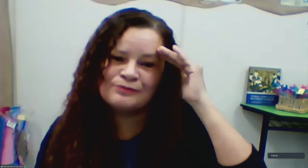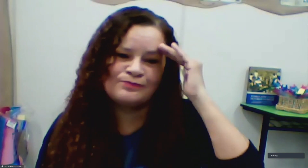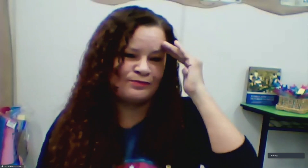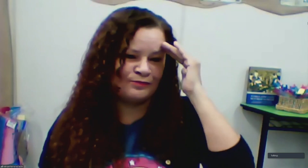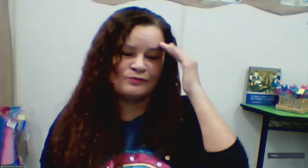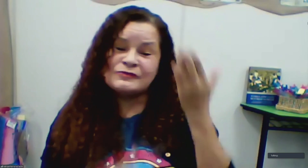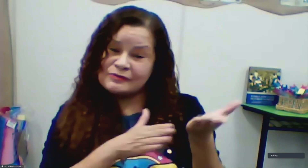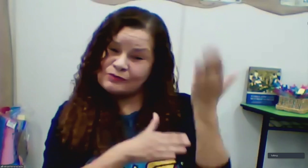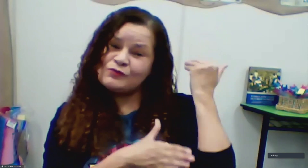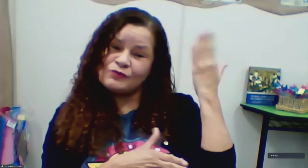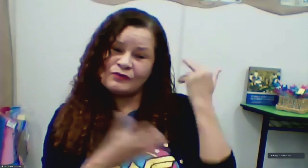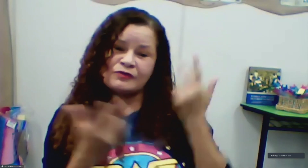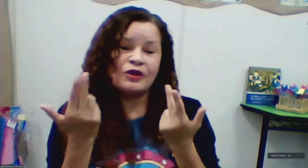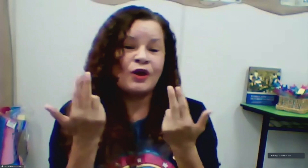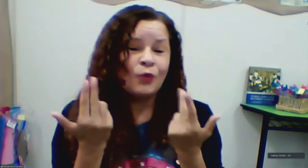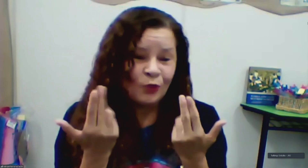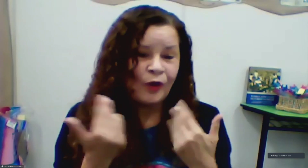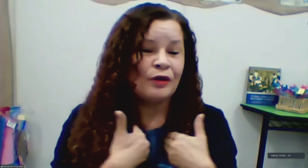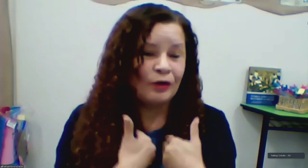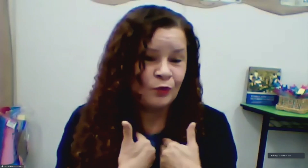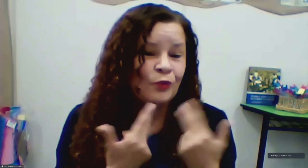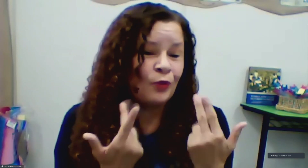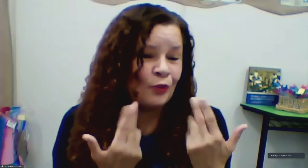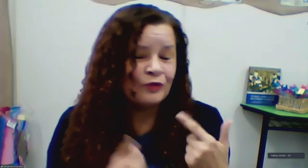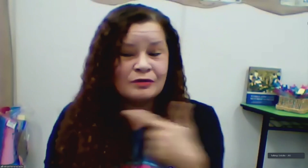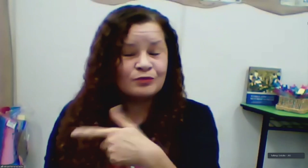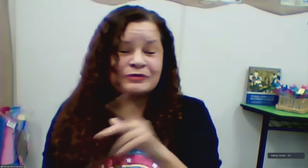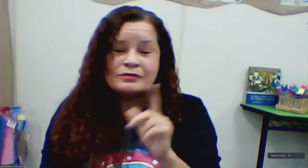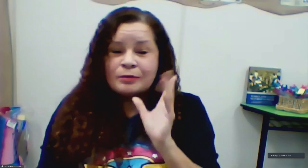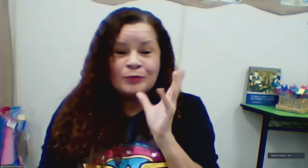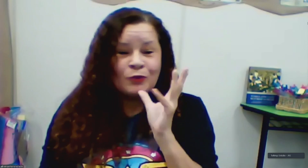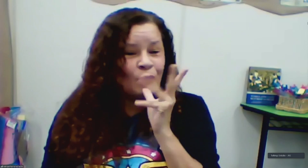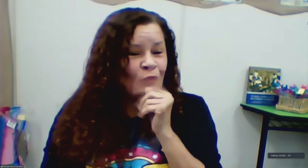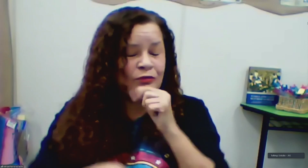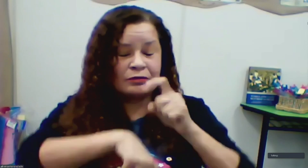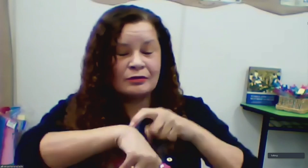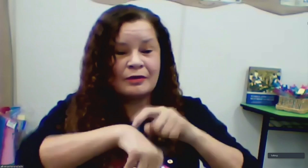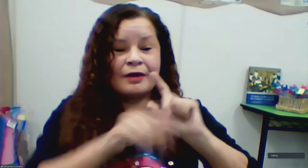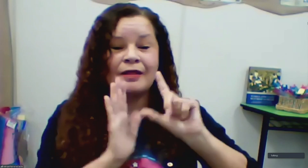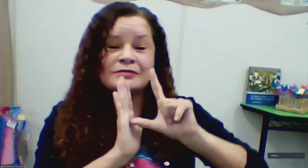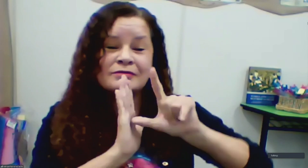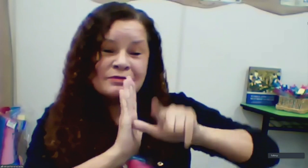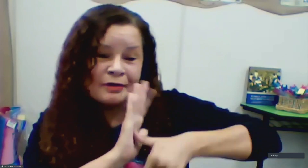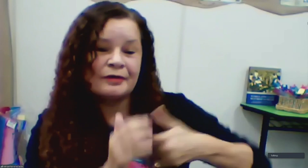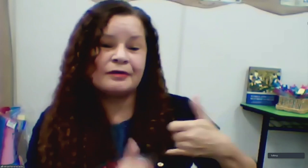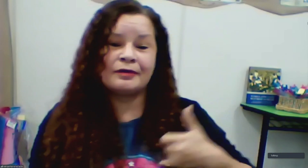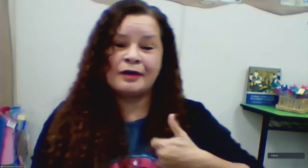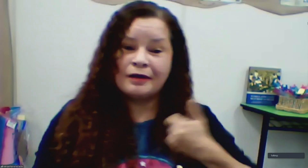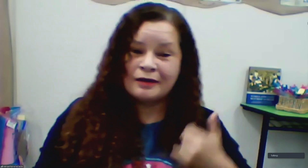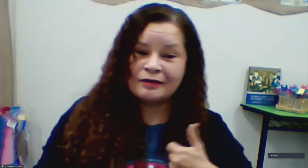sabe? Demorou bastante tempo, um certo atraso, a questão de idade também dos surdos e